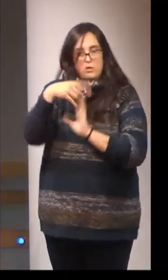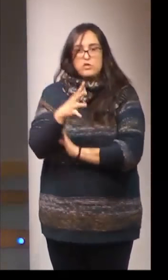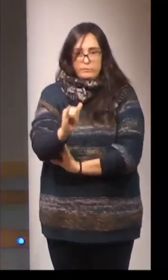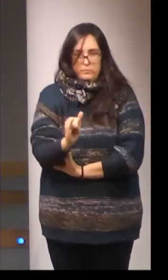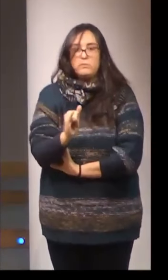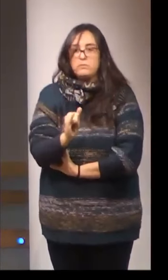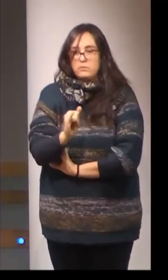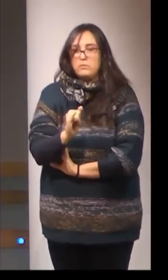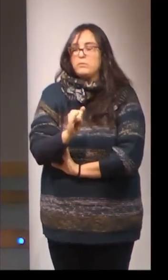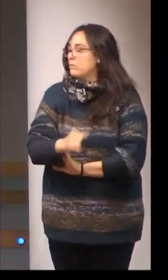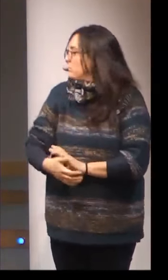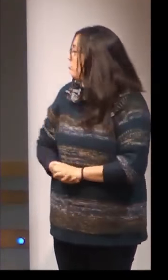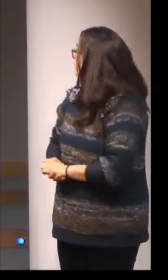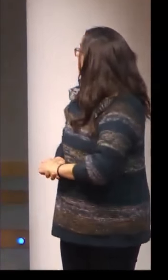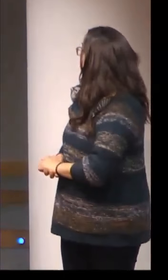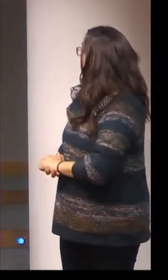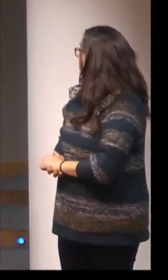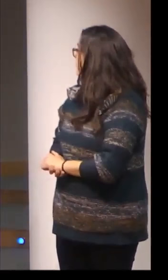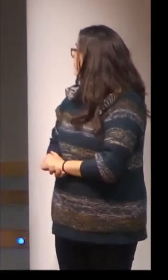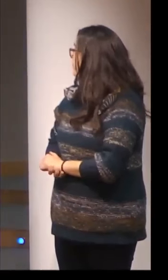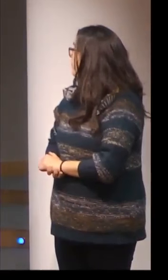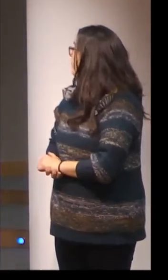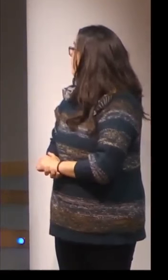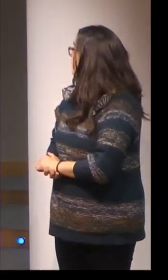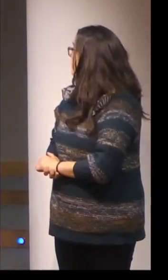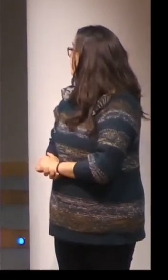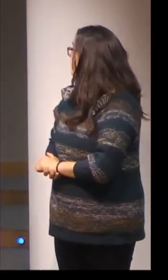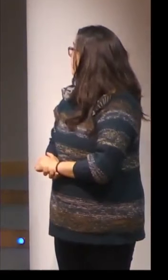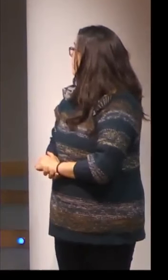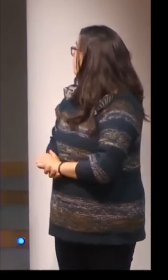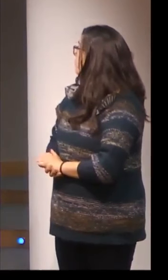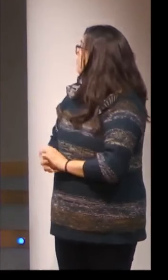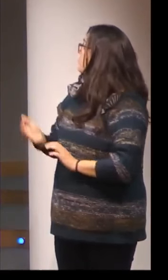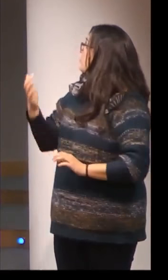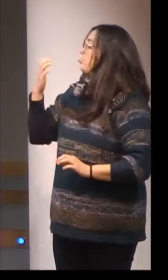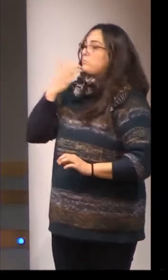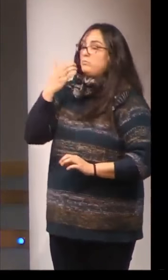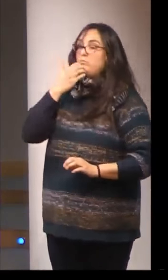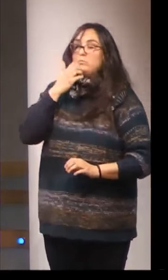desde el inicio hasta el final, todo ha de ser recogido también en lengua de signos.